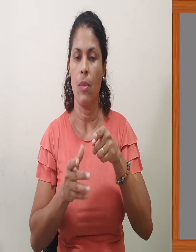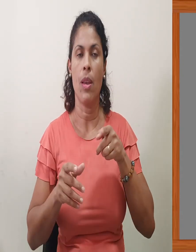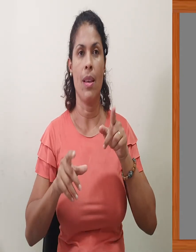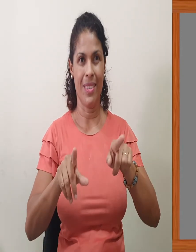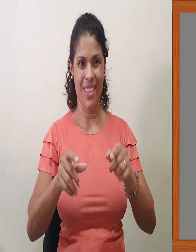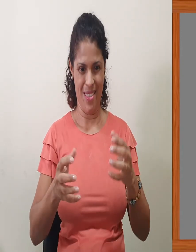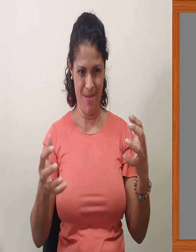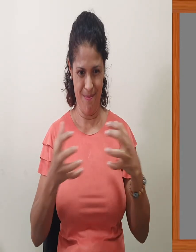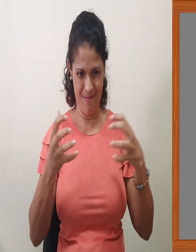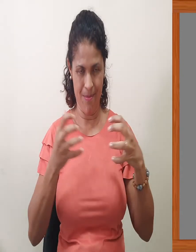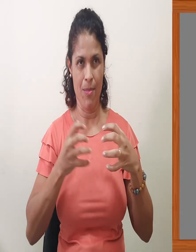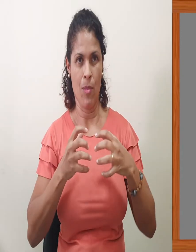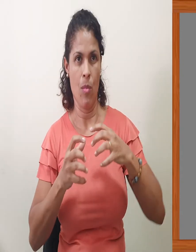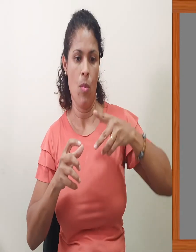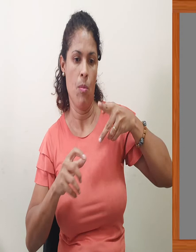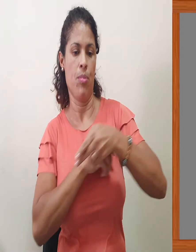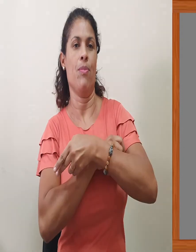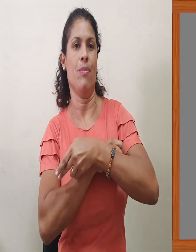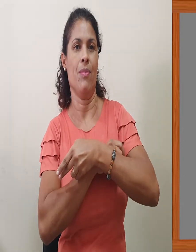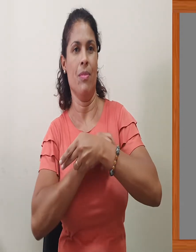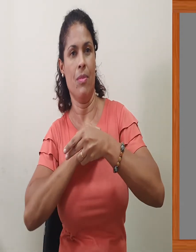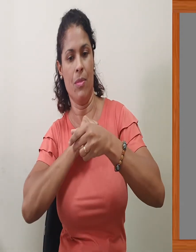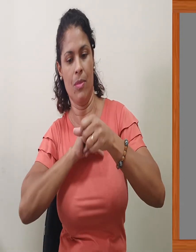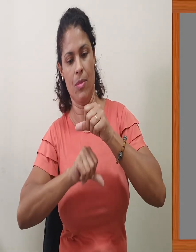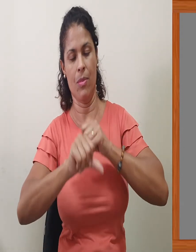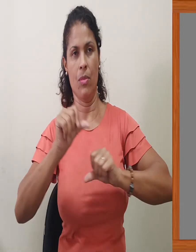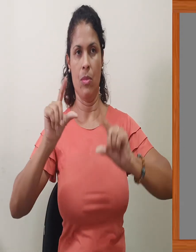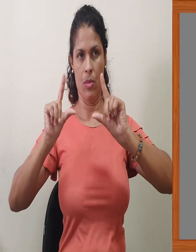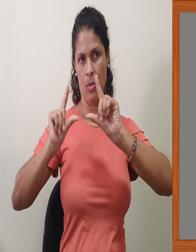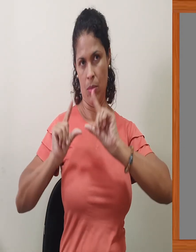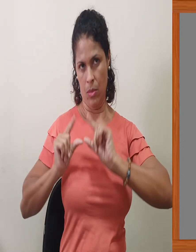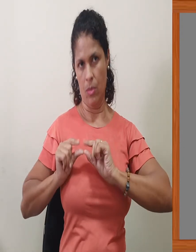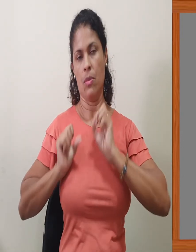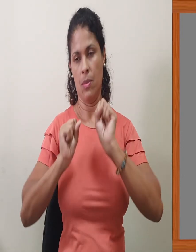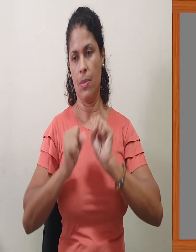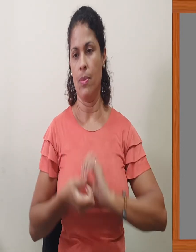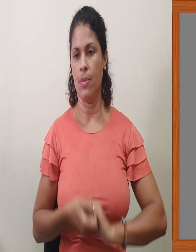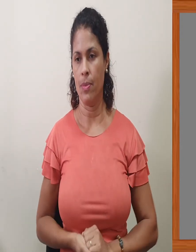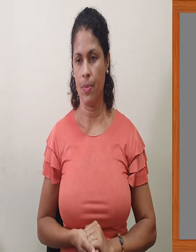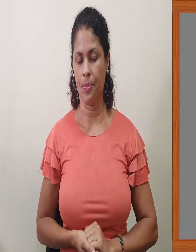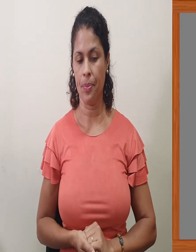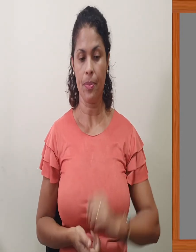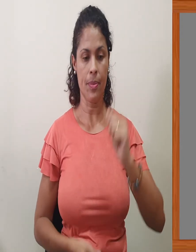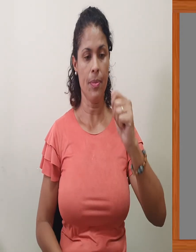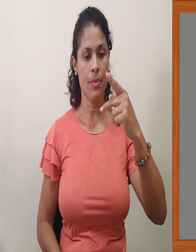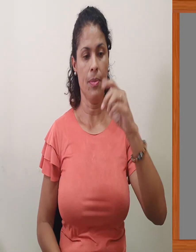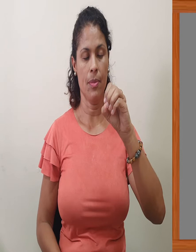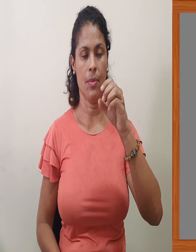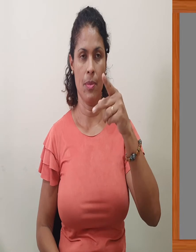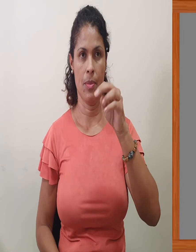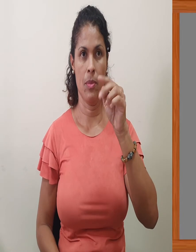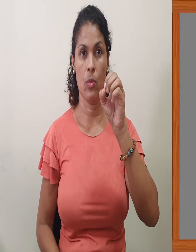podendo levar ao câncer de mama. Um medicamento bastante usado, o trastuzumab, bloqueia a ação desse